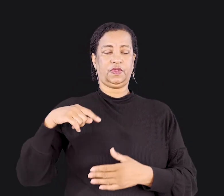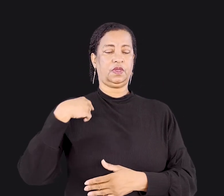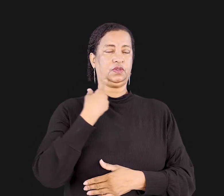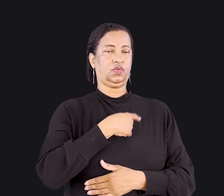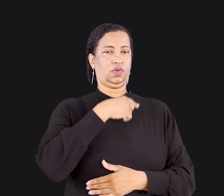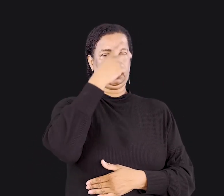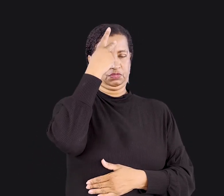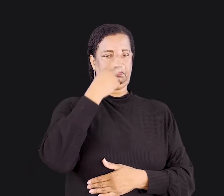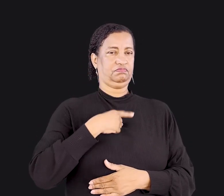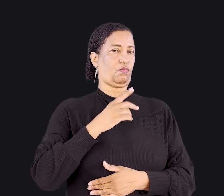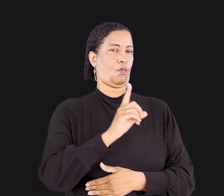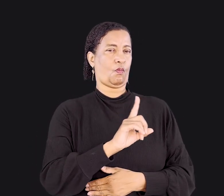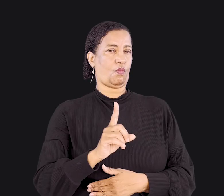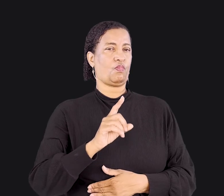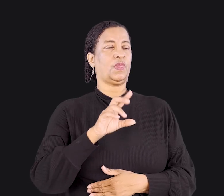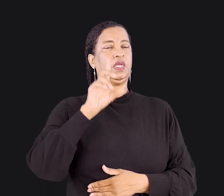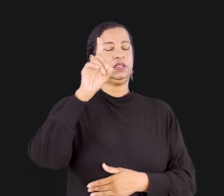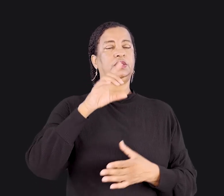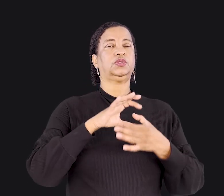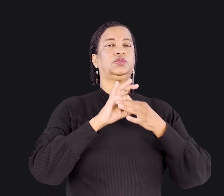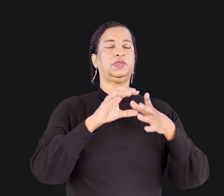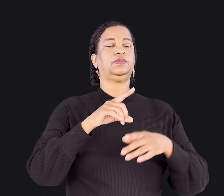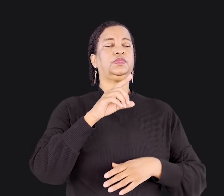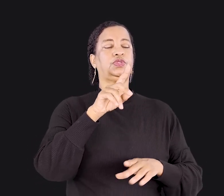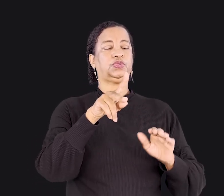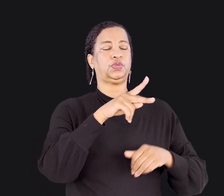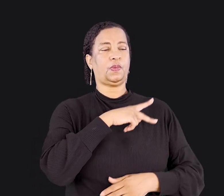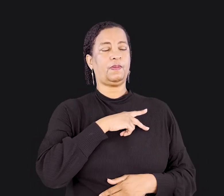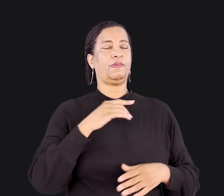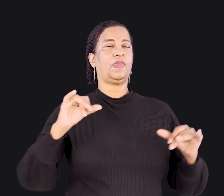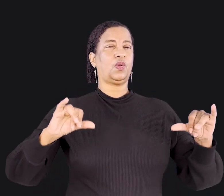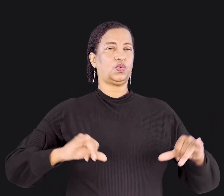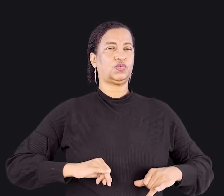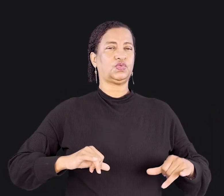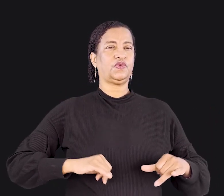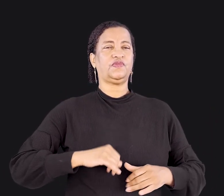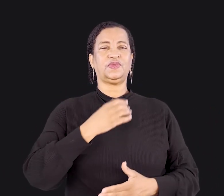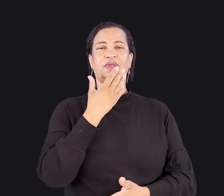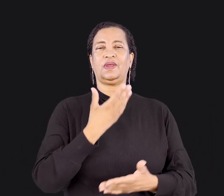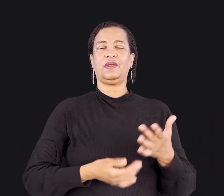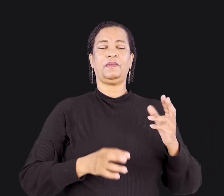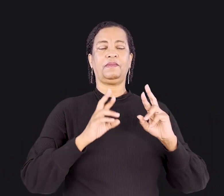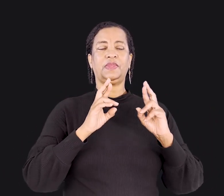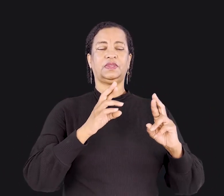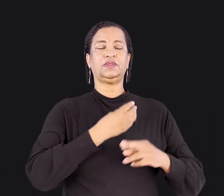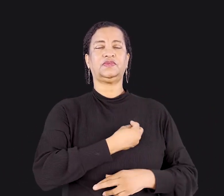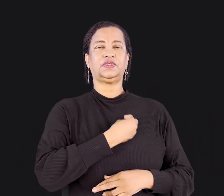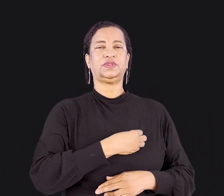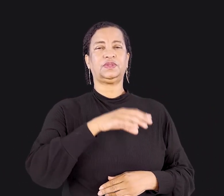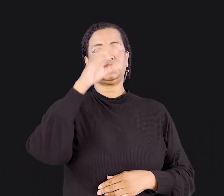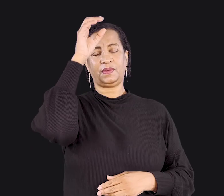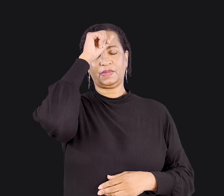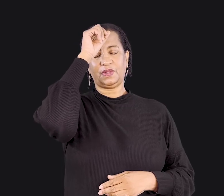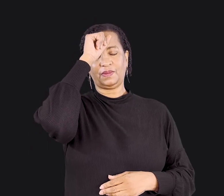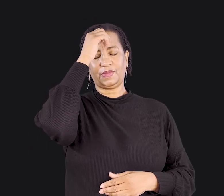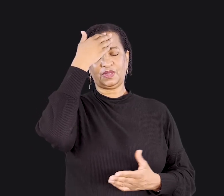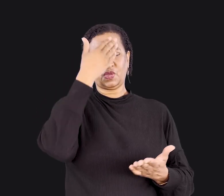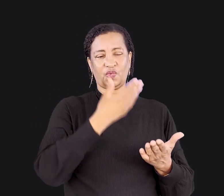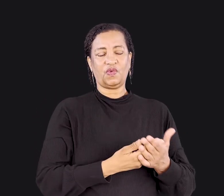mesmos. Deus permitiu que Paulo sofresse até o ponto de perder a esperança de vida para que ele aprendesse a não confiar em si mesmo,